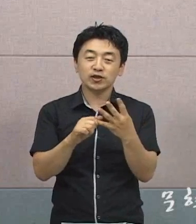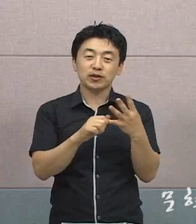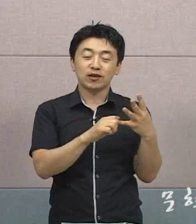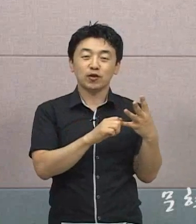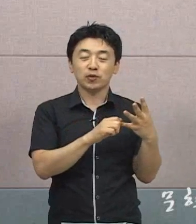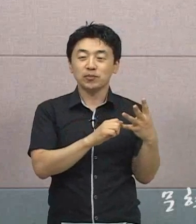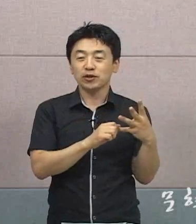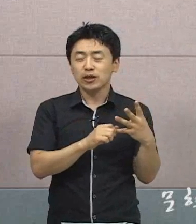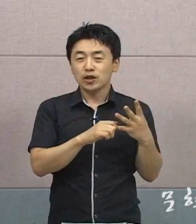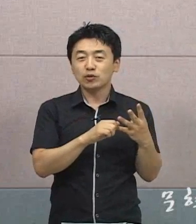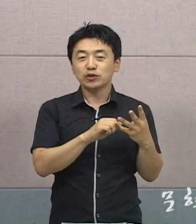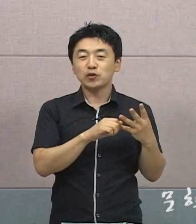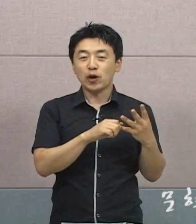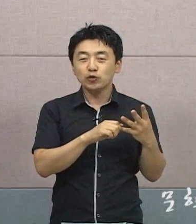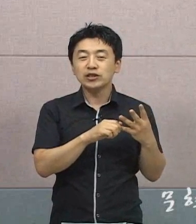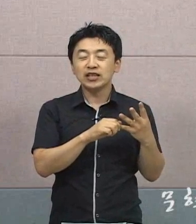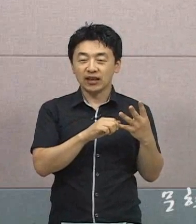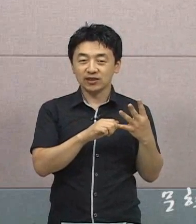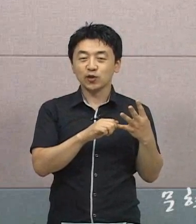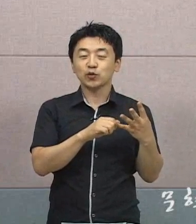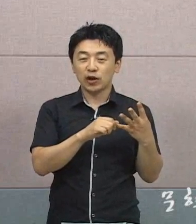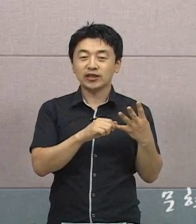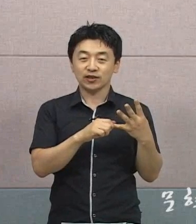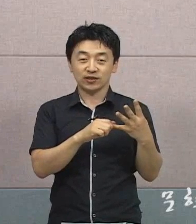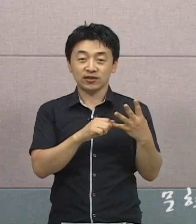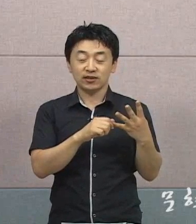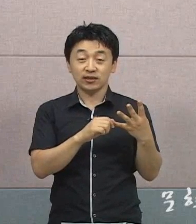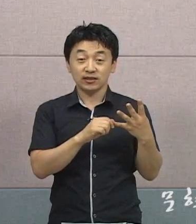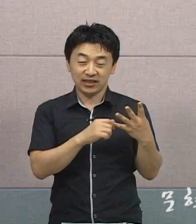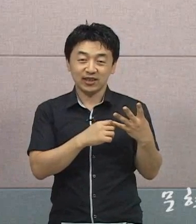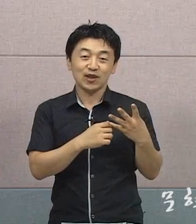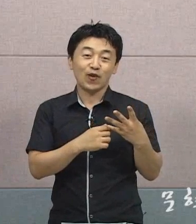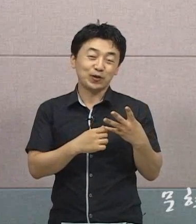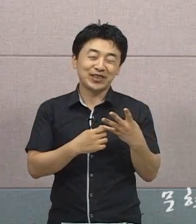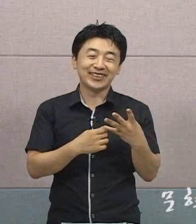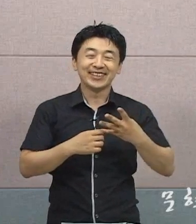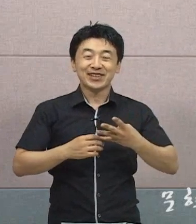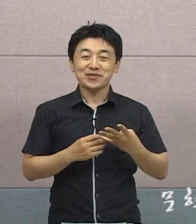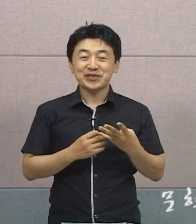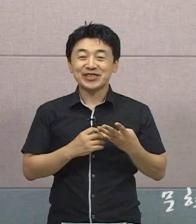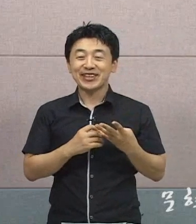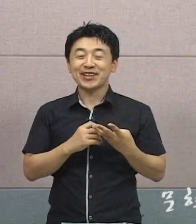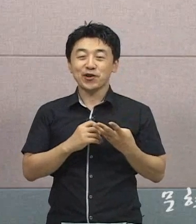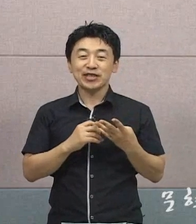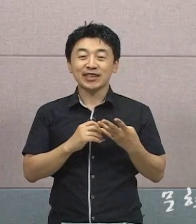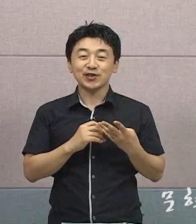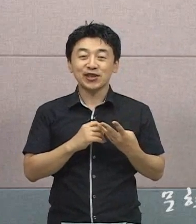단어들입니다. 뭐냐면 여러분들이 외우지 않으셔도 될 단어들. 네. 고맙죠. 외우지 않아도 될